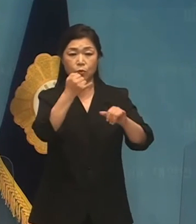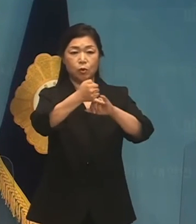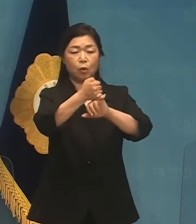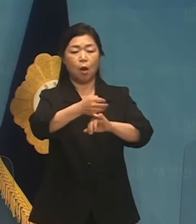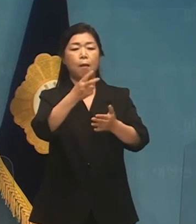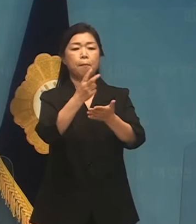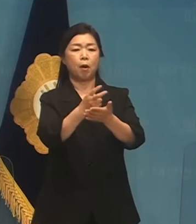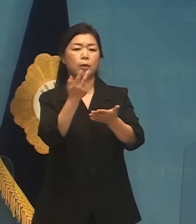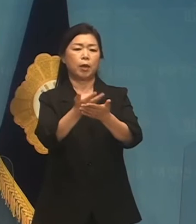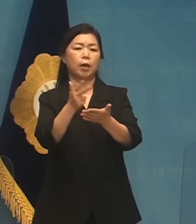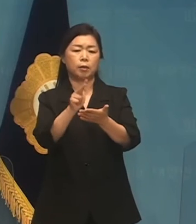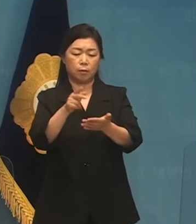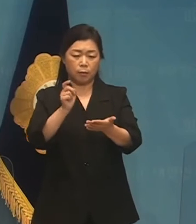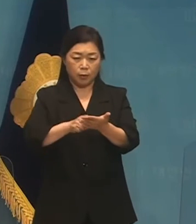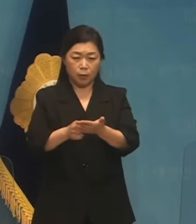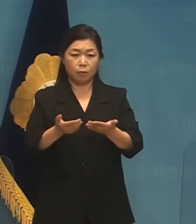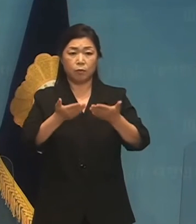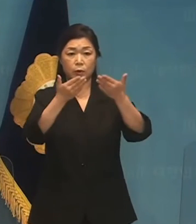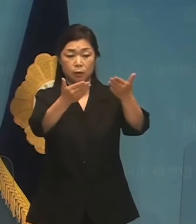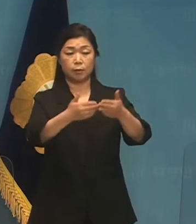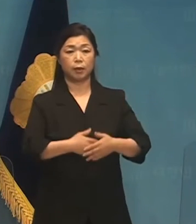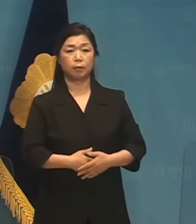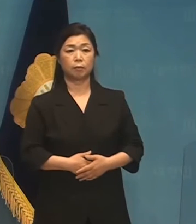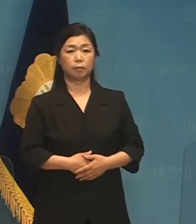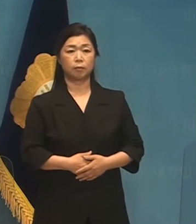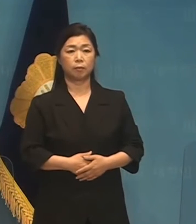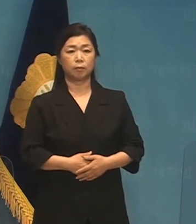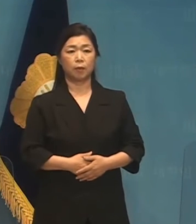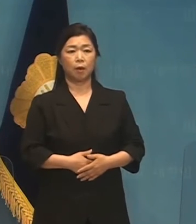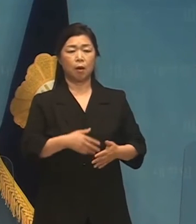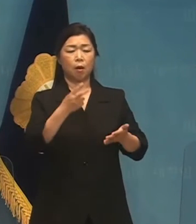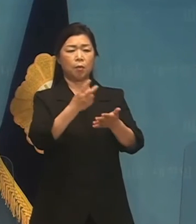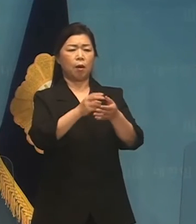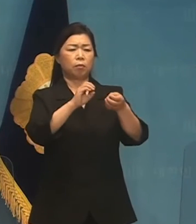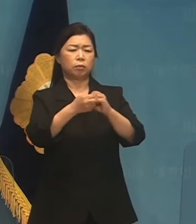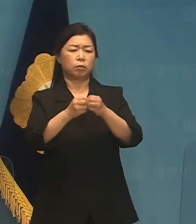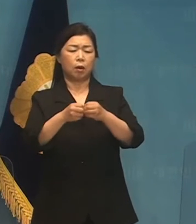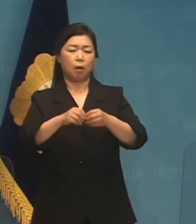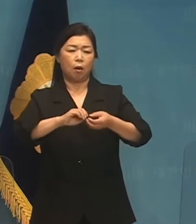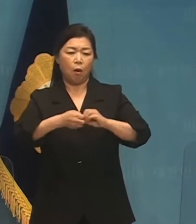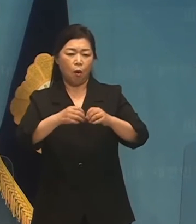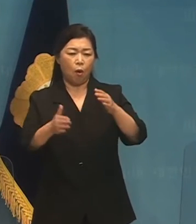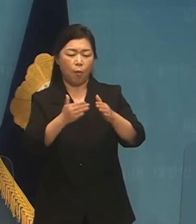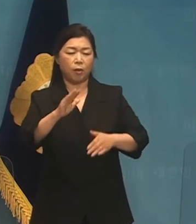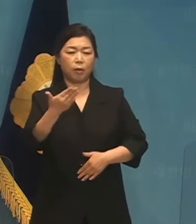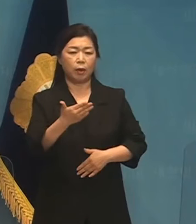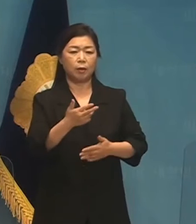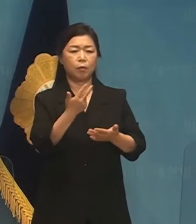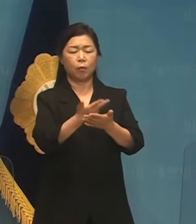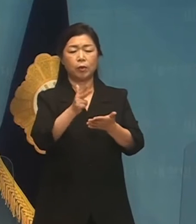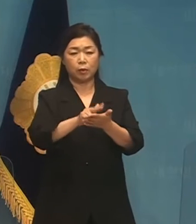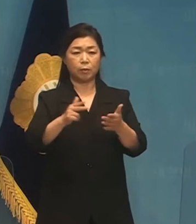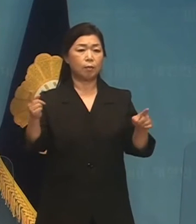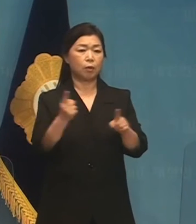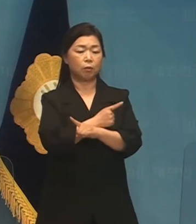법 개정을 서두르겠습니다. 누더기가 된 중대재해처벌법을 전면 개정하겠습니다.